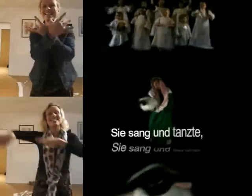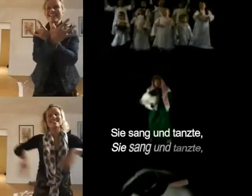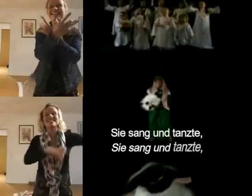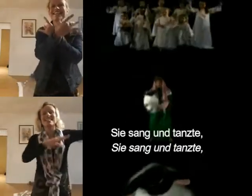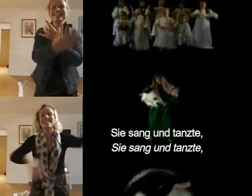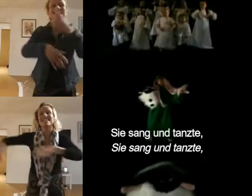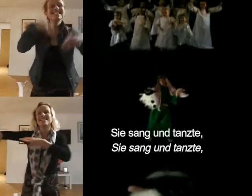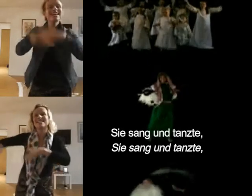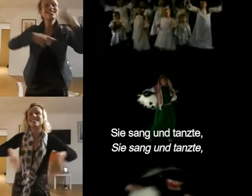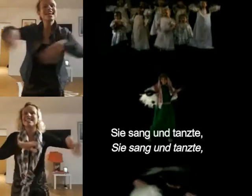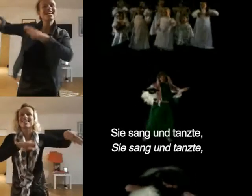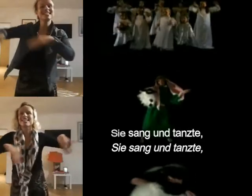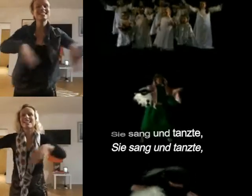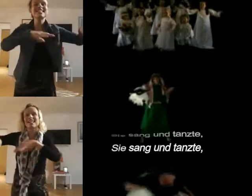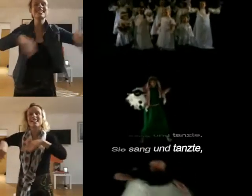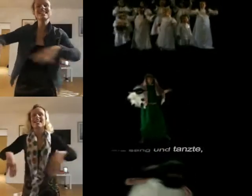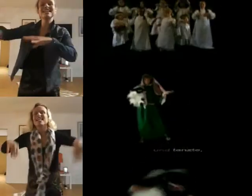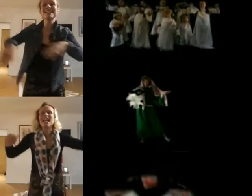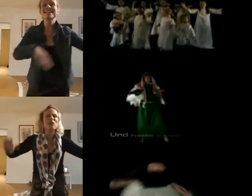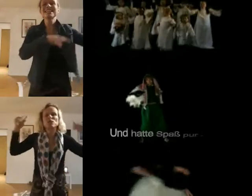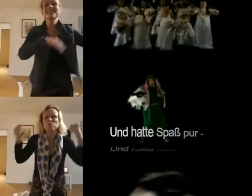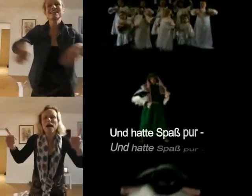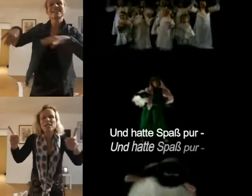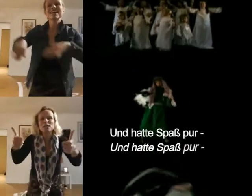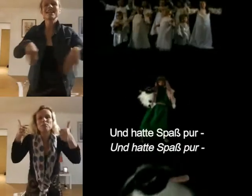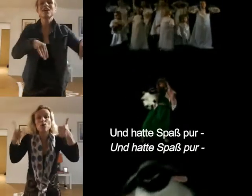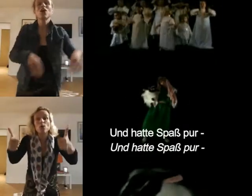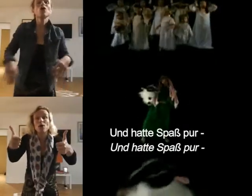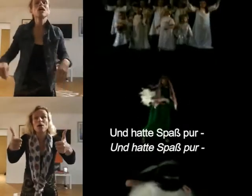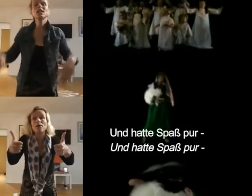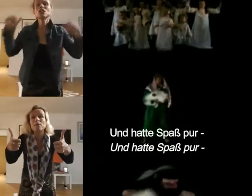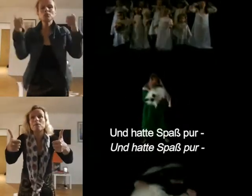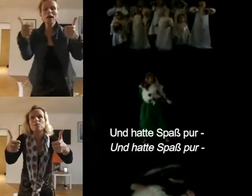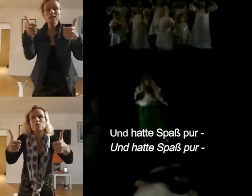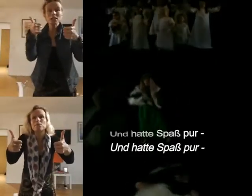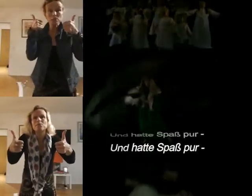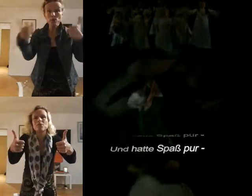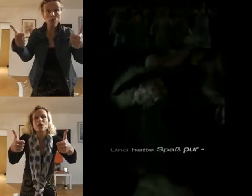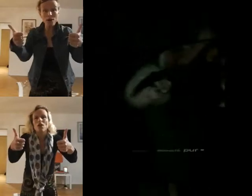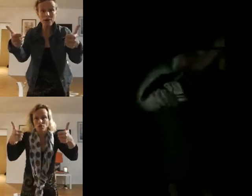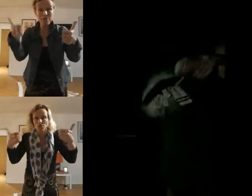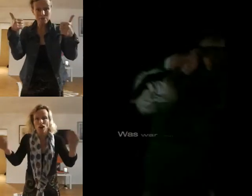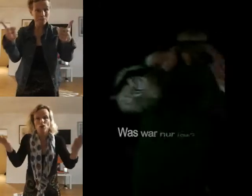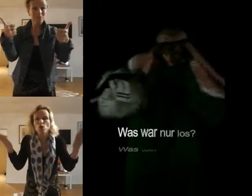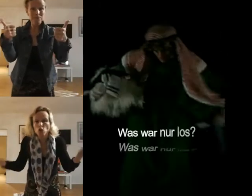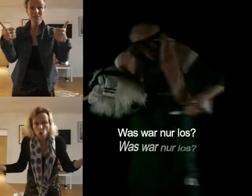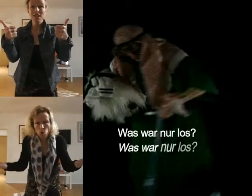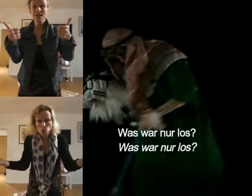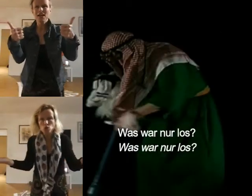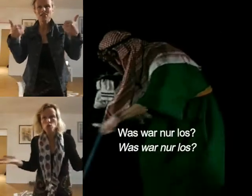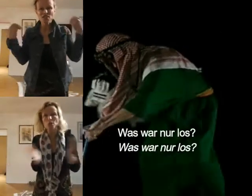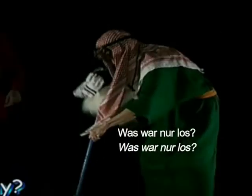tanzte Sie sah und tanzte Sie sah und pur Und hatte Spaß pur Was war nun